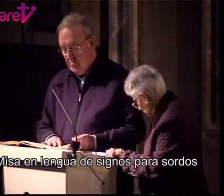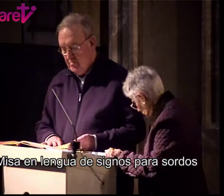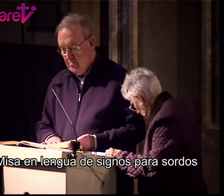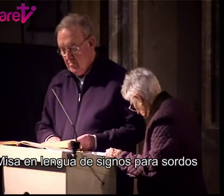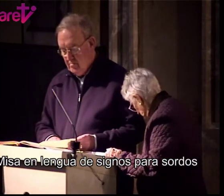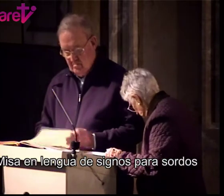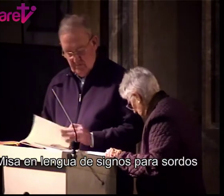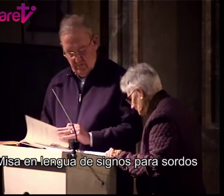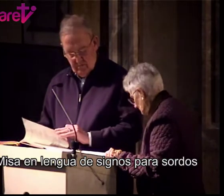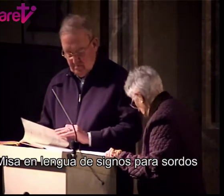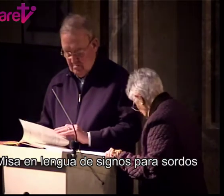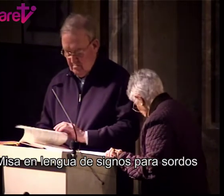Señor.